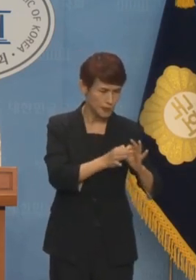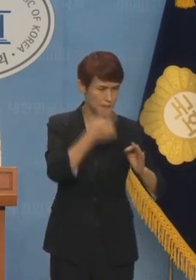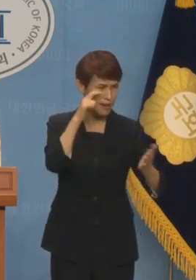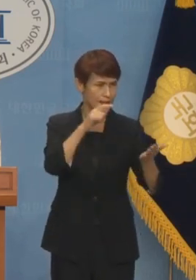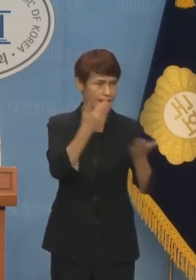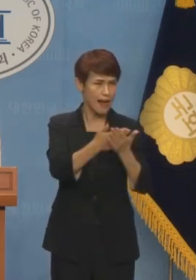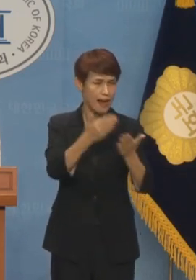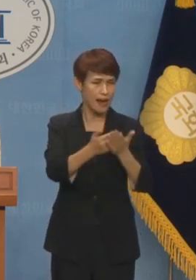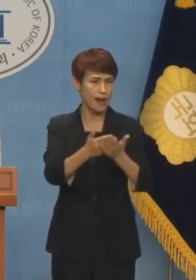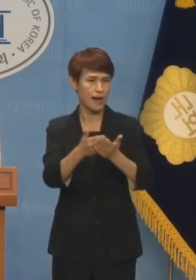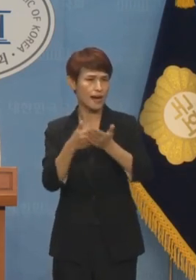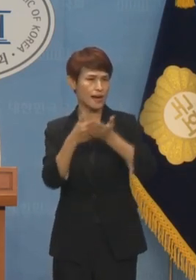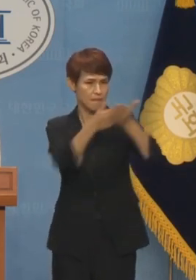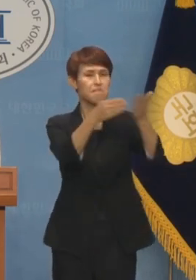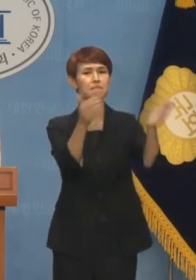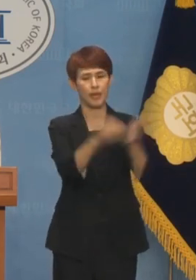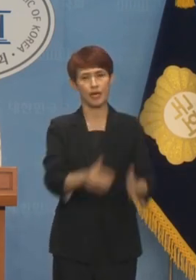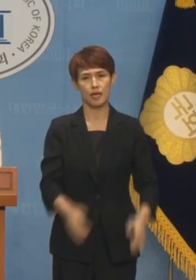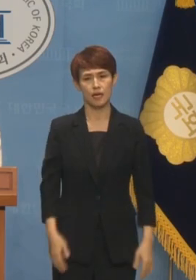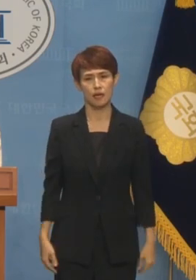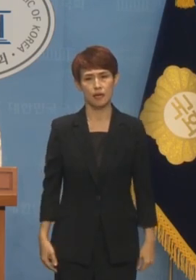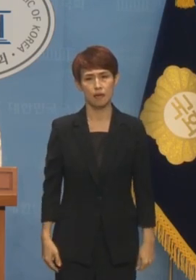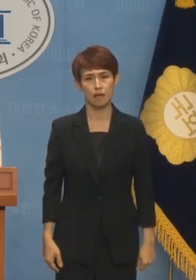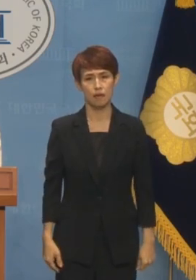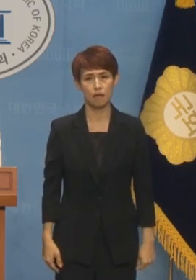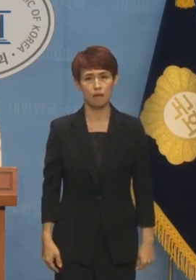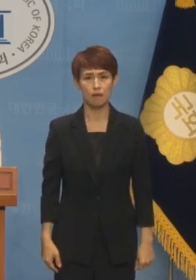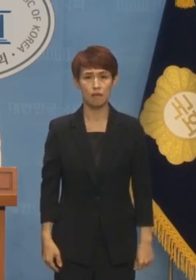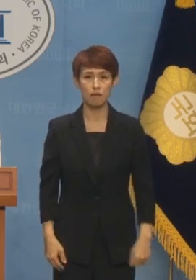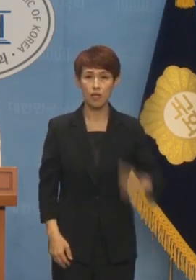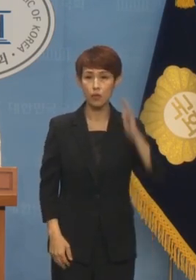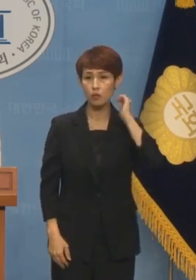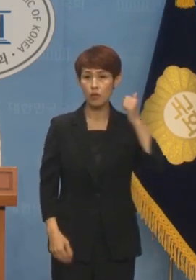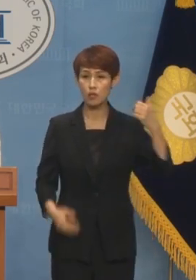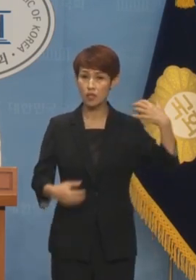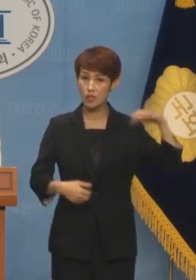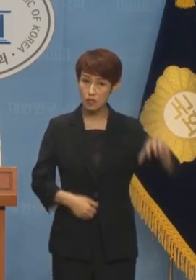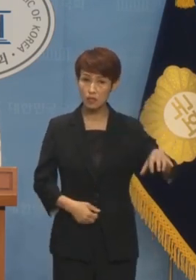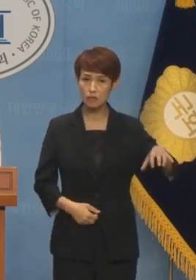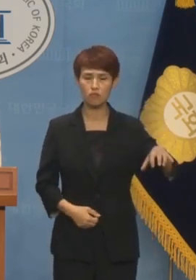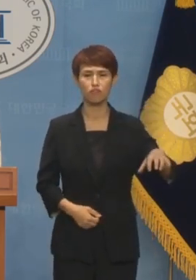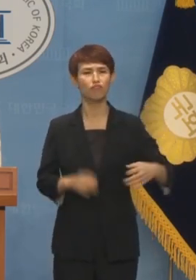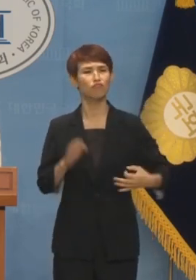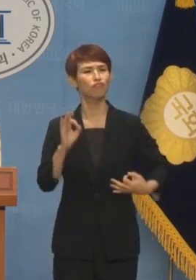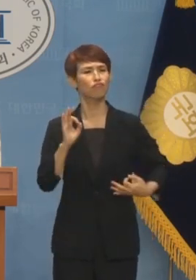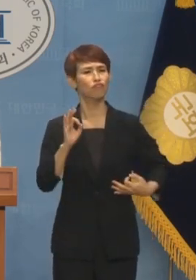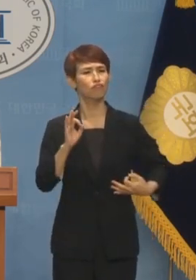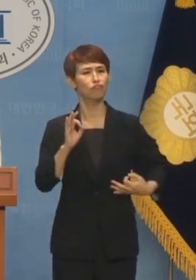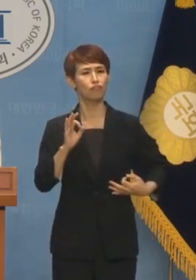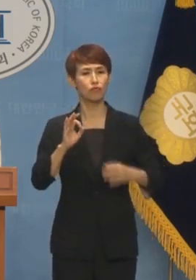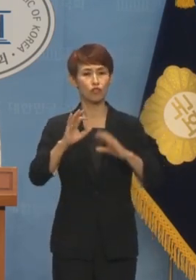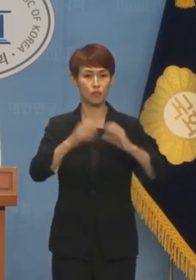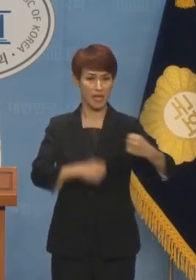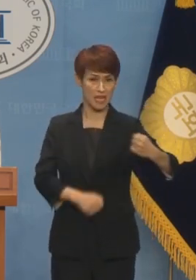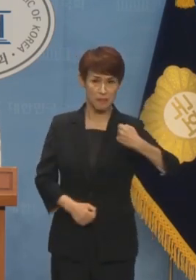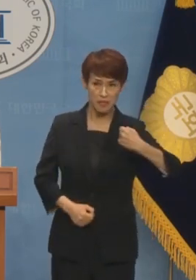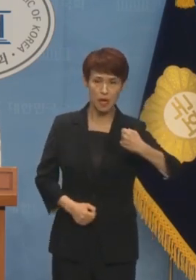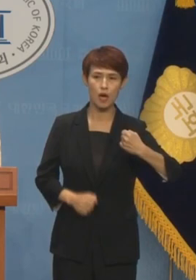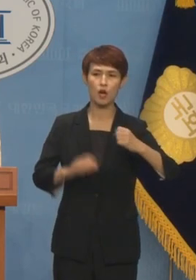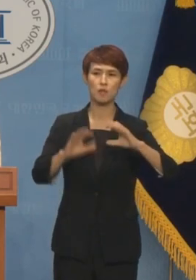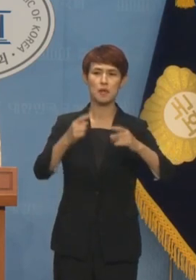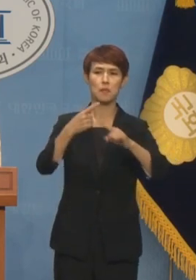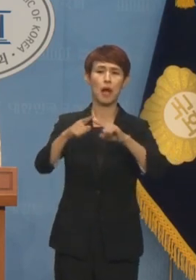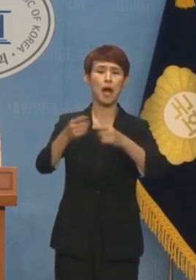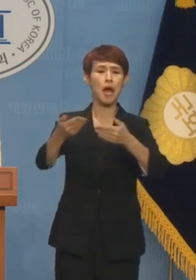밝혀달라고 명령하셨습니다. 그런데도 대통령실은 침묵하고 국민의힘은 국민적